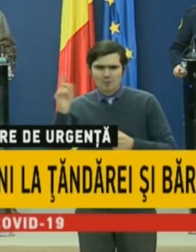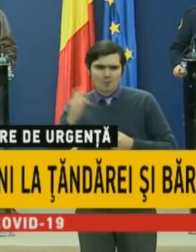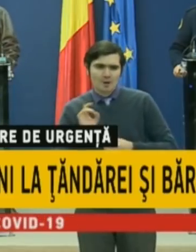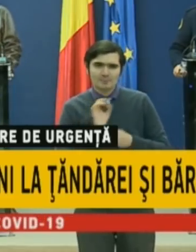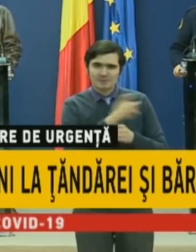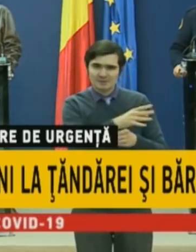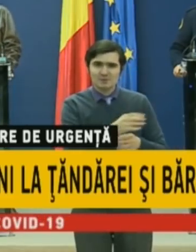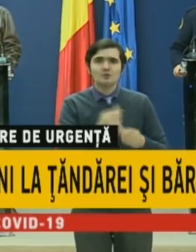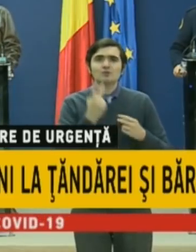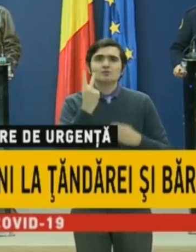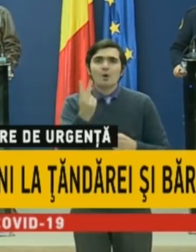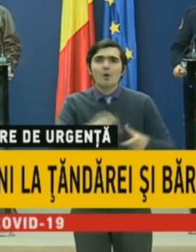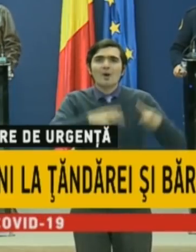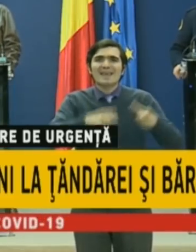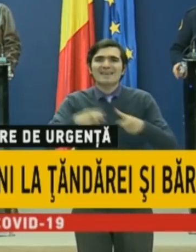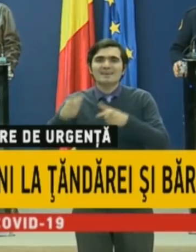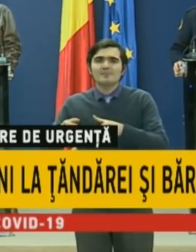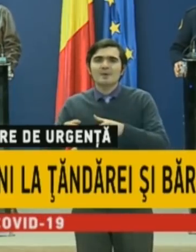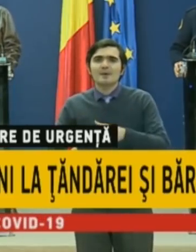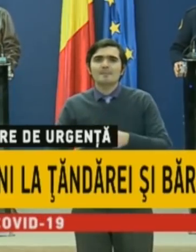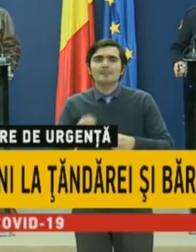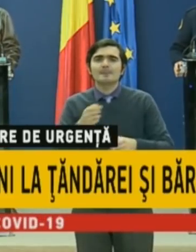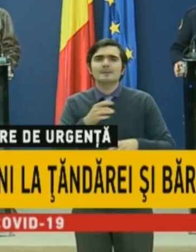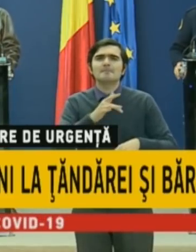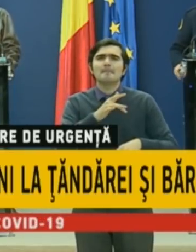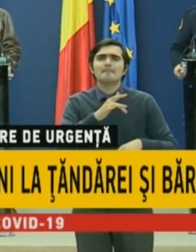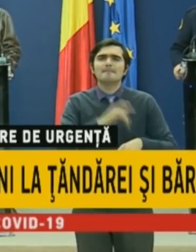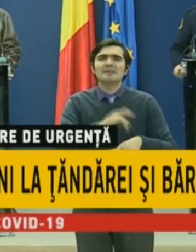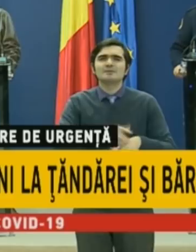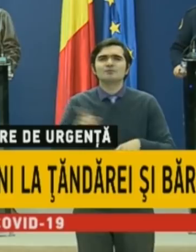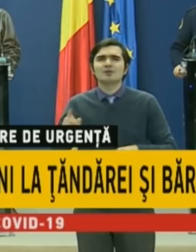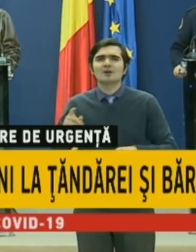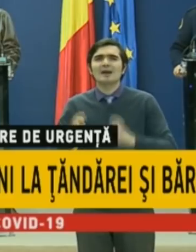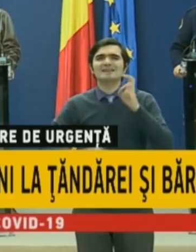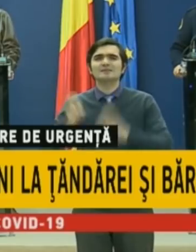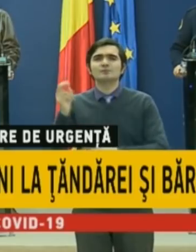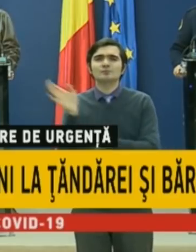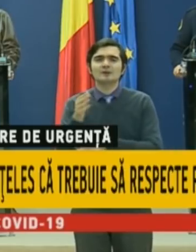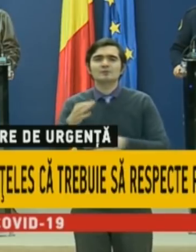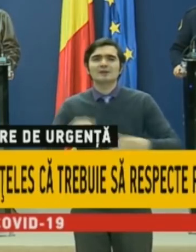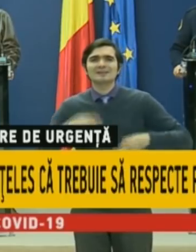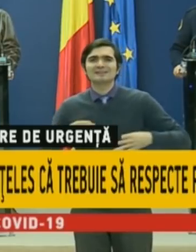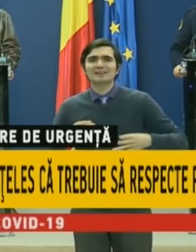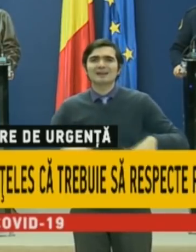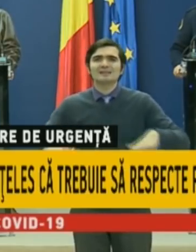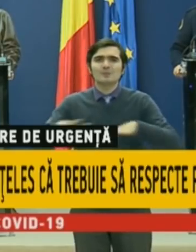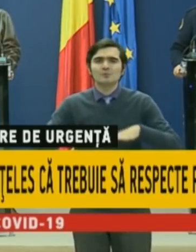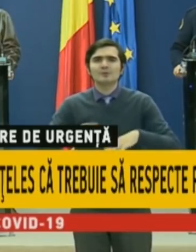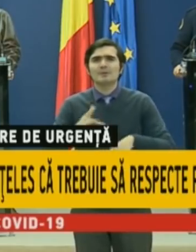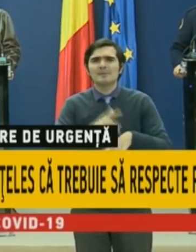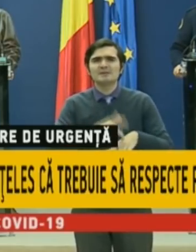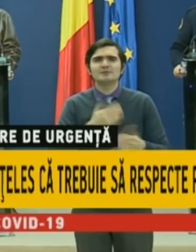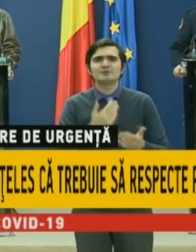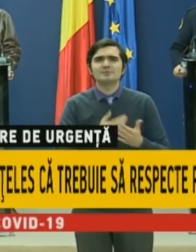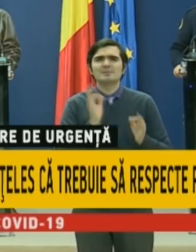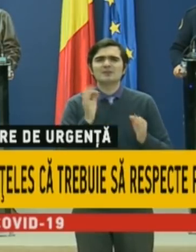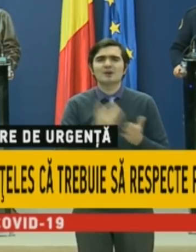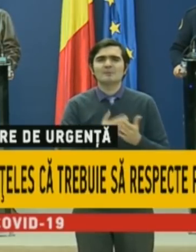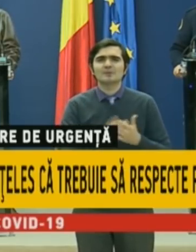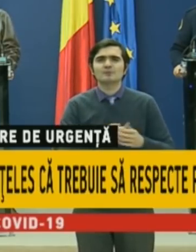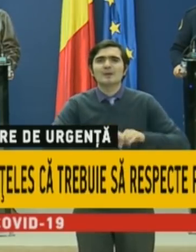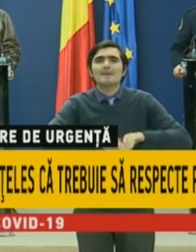echipe constituite de medici de la Institutul Național de Sănătate Publică, medici epidemiologi vorbim aici,